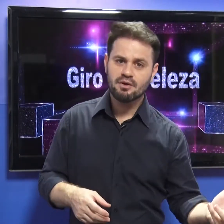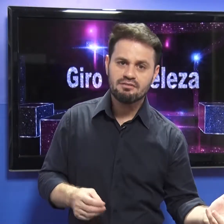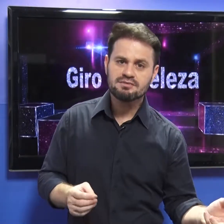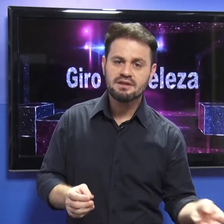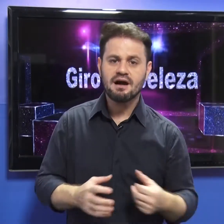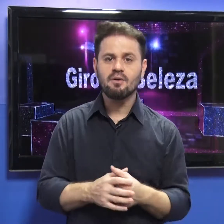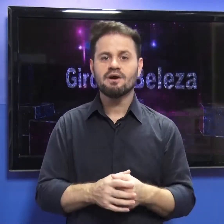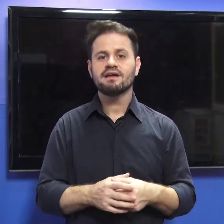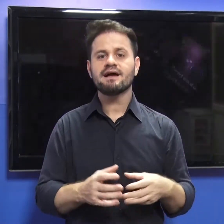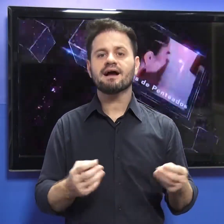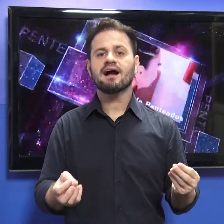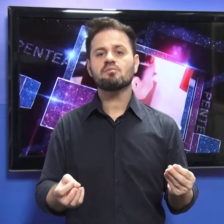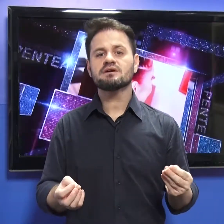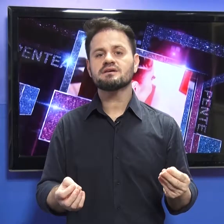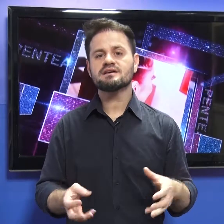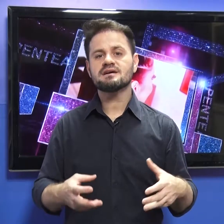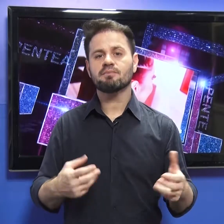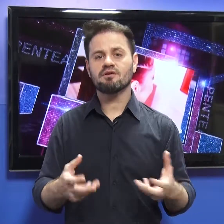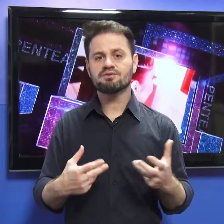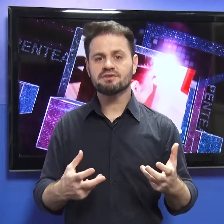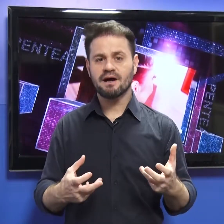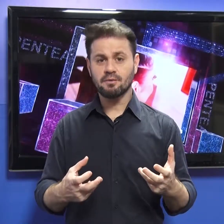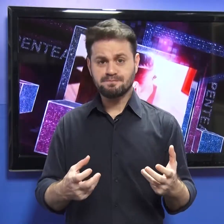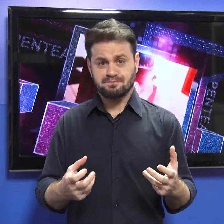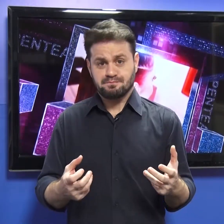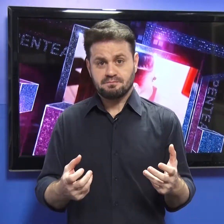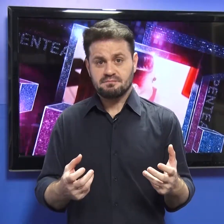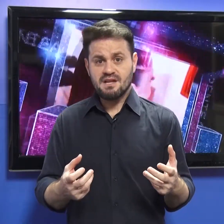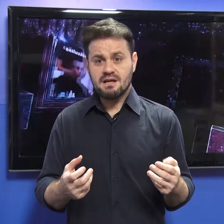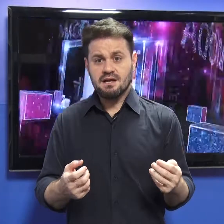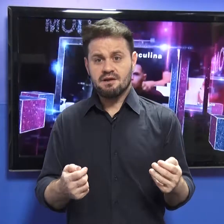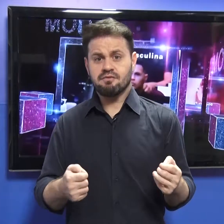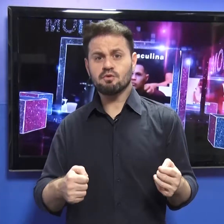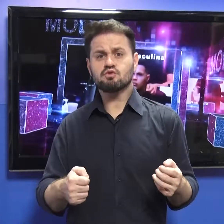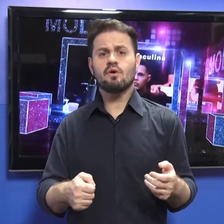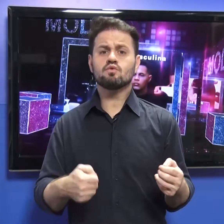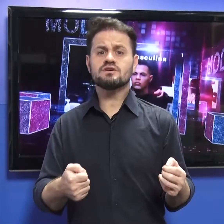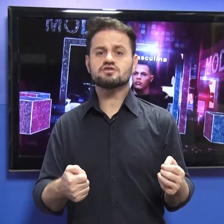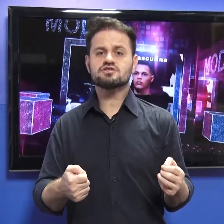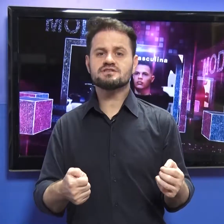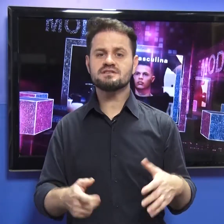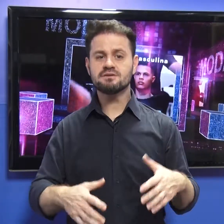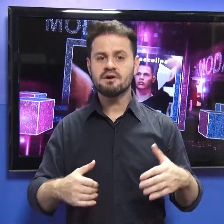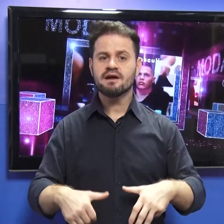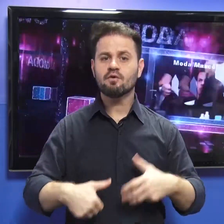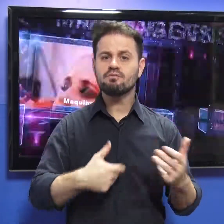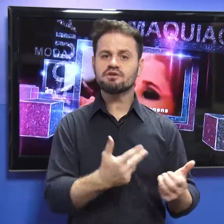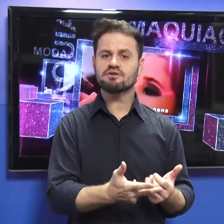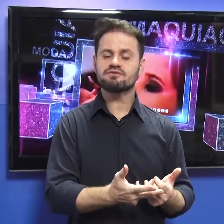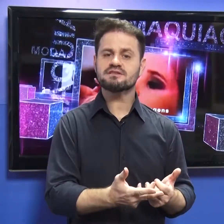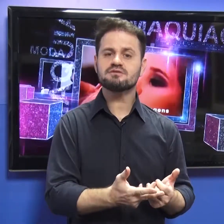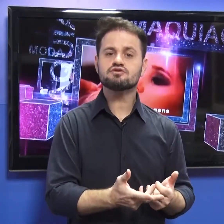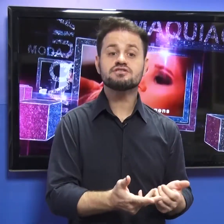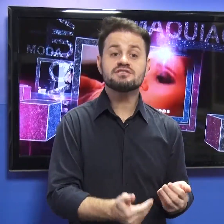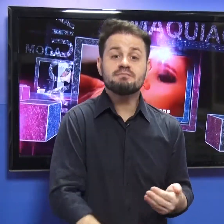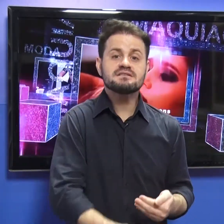final e acaba que essa prova final faltou algum ajuste vizinho combinou em fazer o ajuste sim mas não